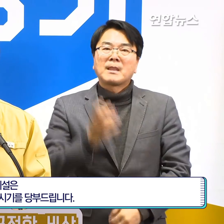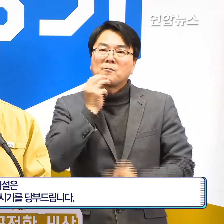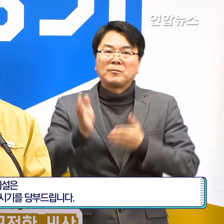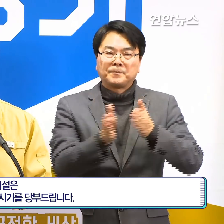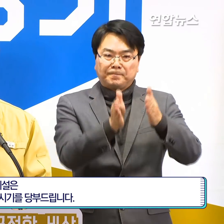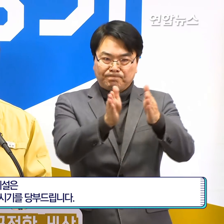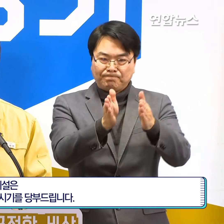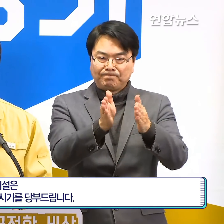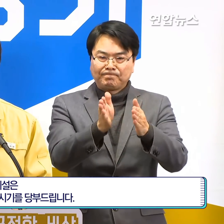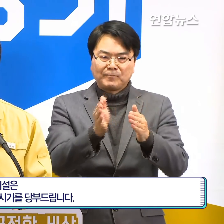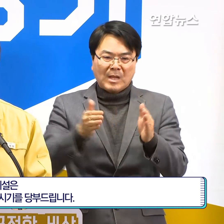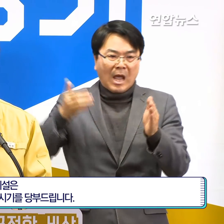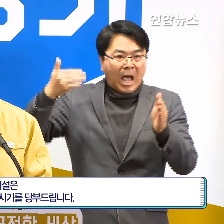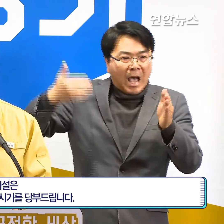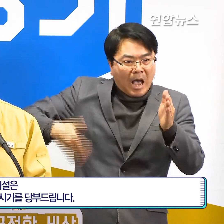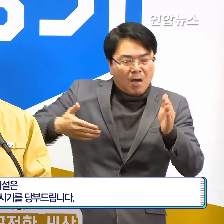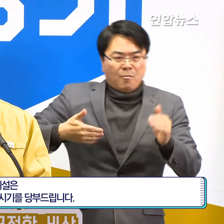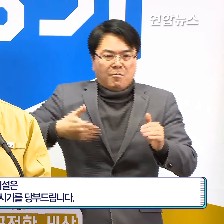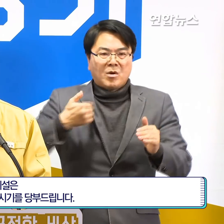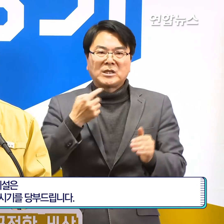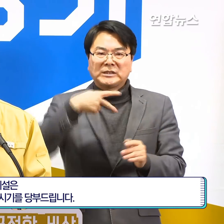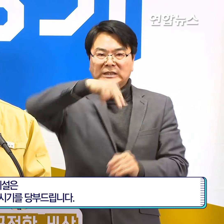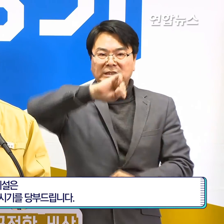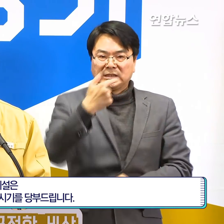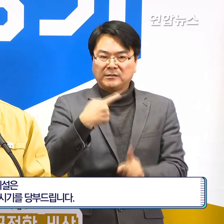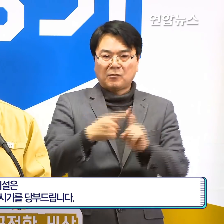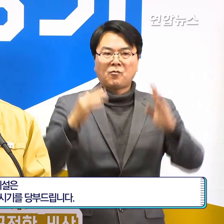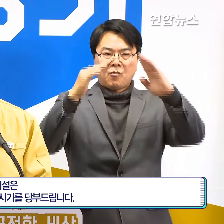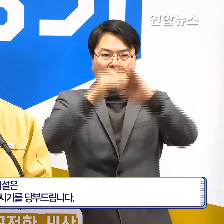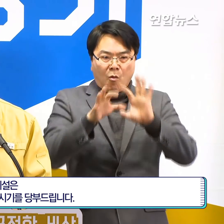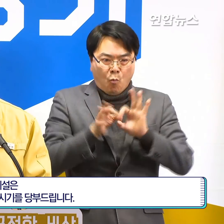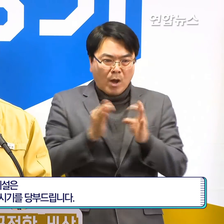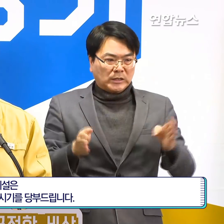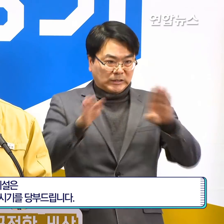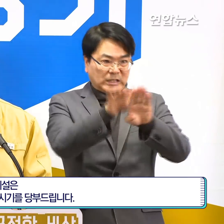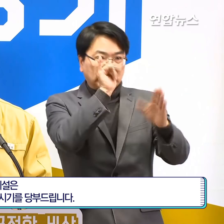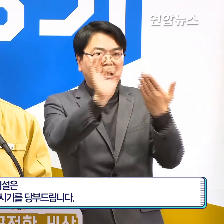경기도가 미처 파악하지 못한 신천지 유관시설은